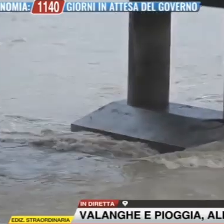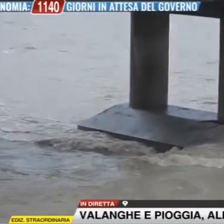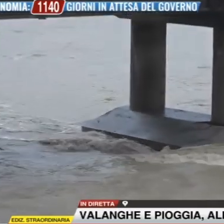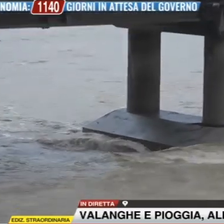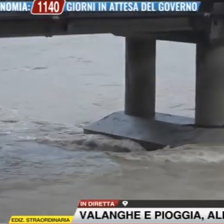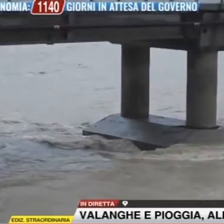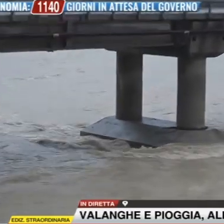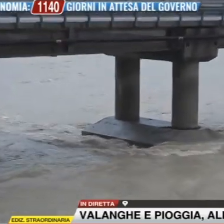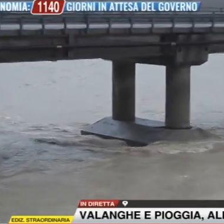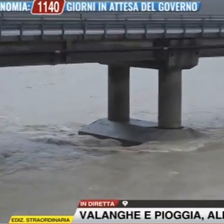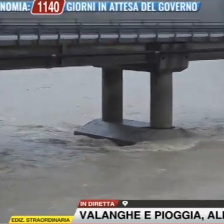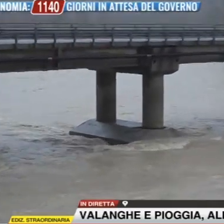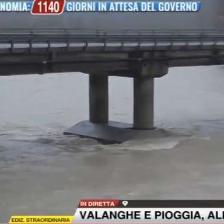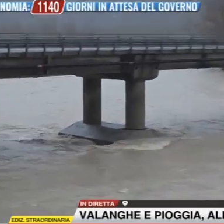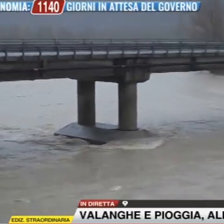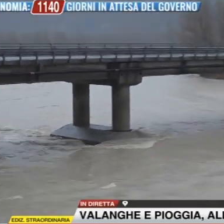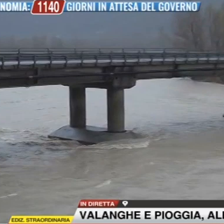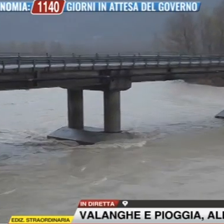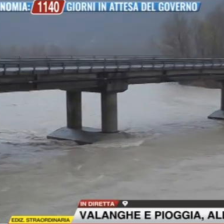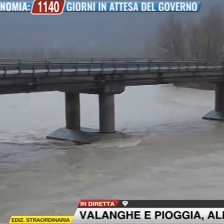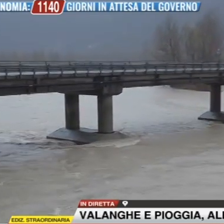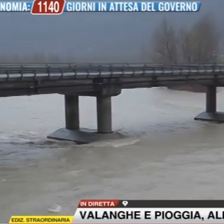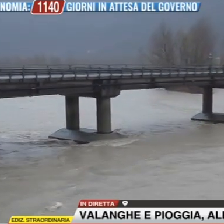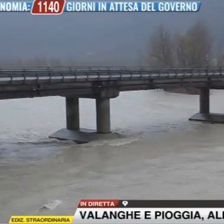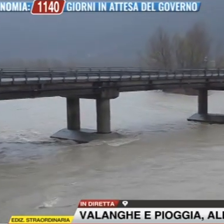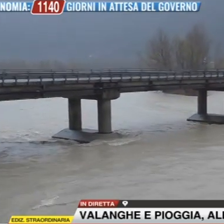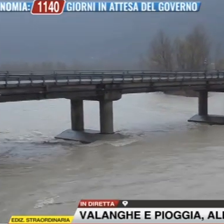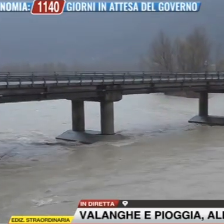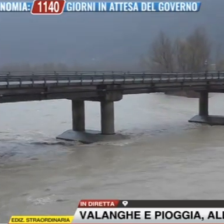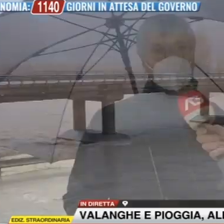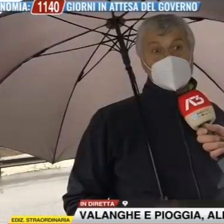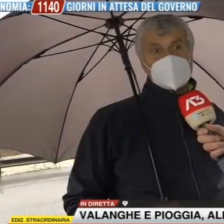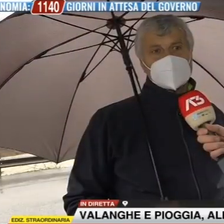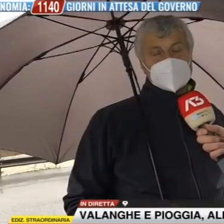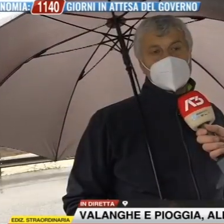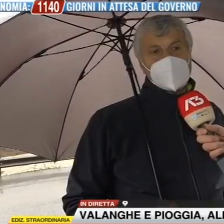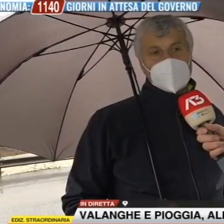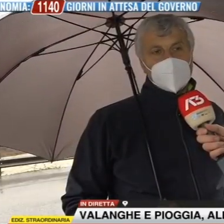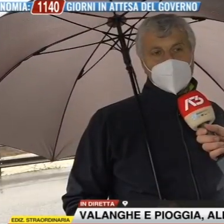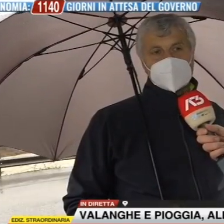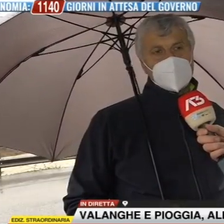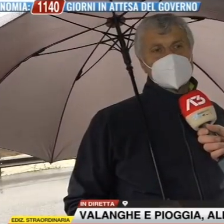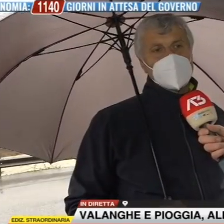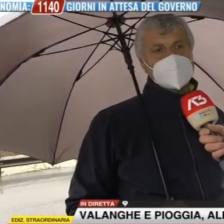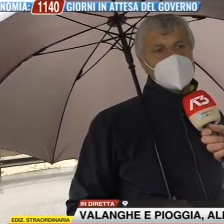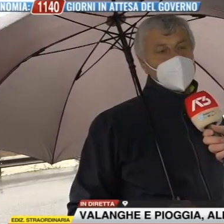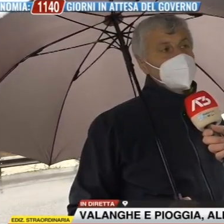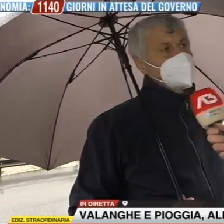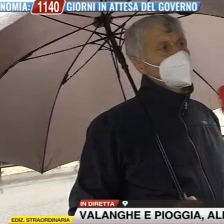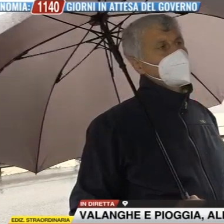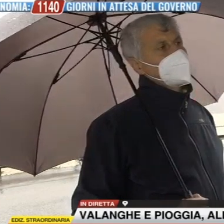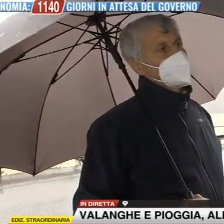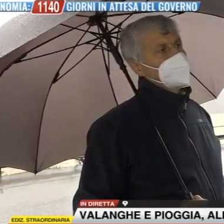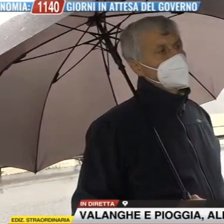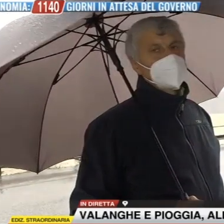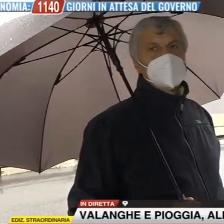laguna, questo è un problema, e soprattutto le temperature alte in montagna. Io dico, questo è l'altro problema importante che farà crescere velocemente il